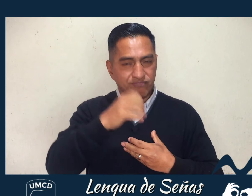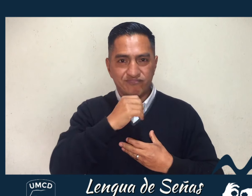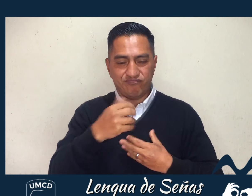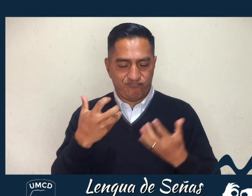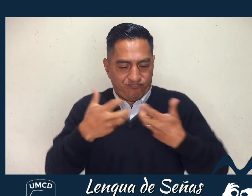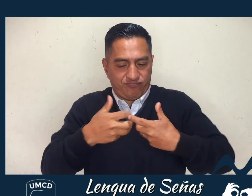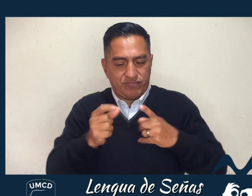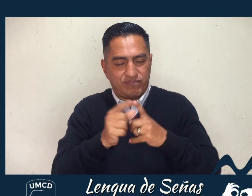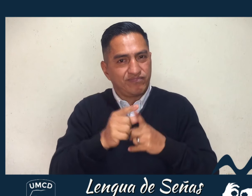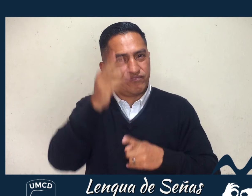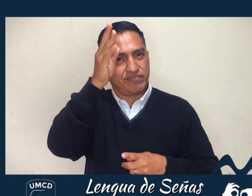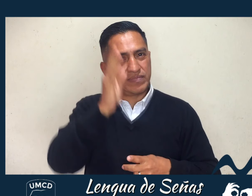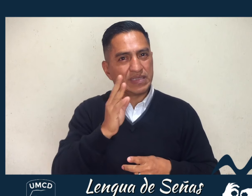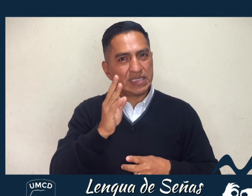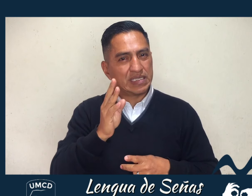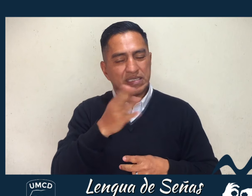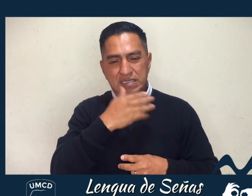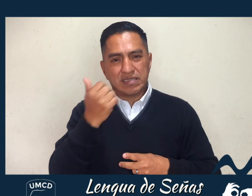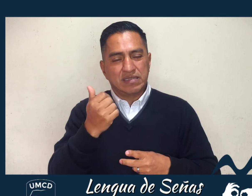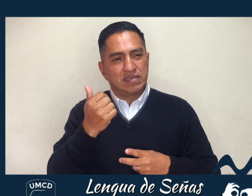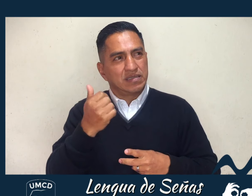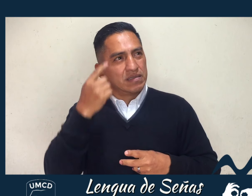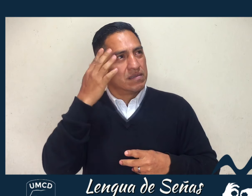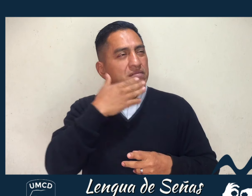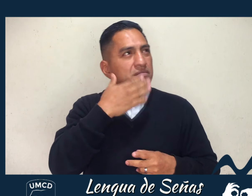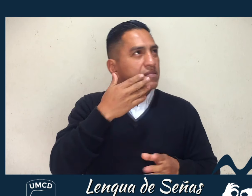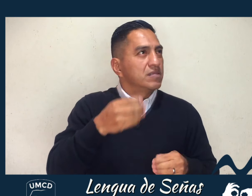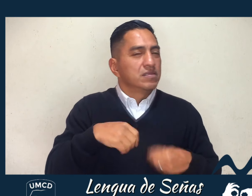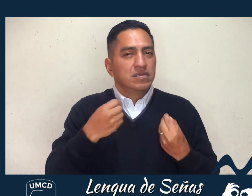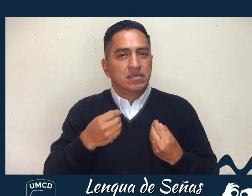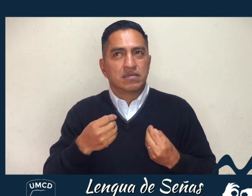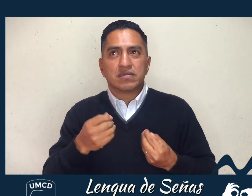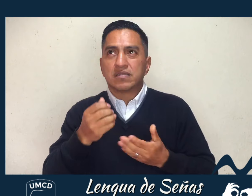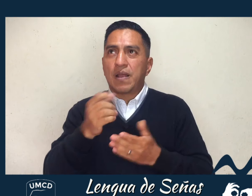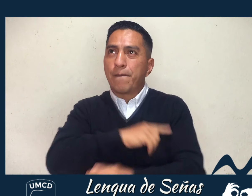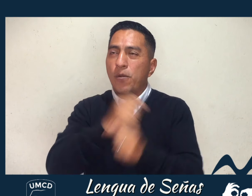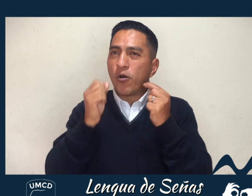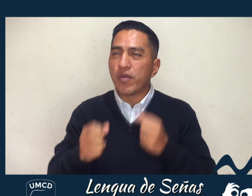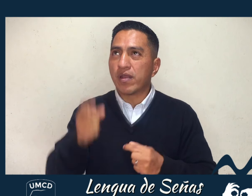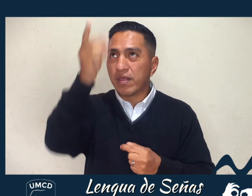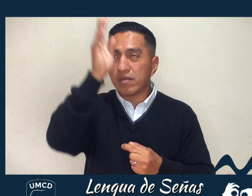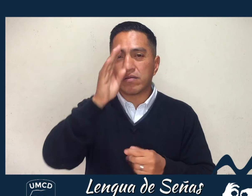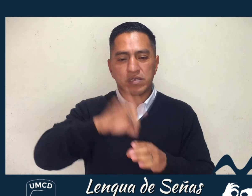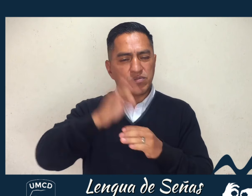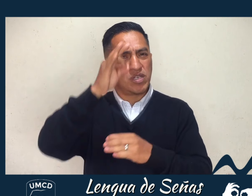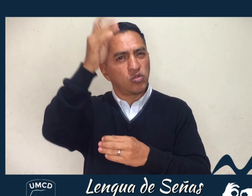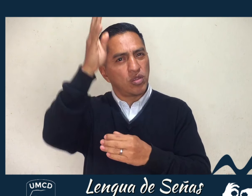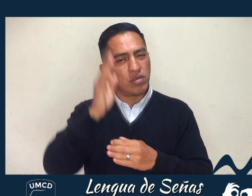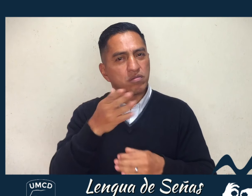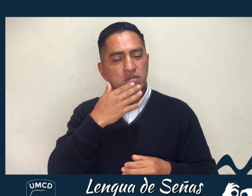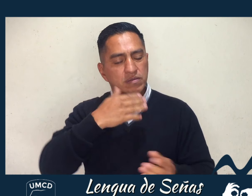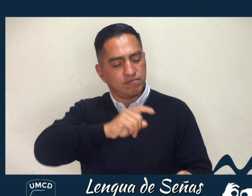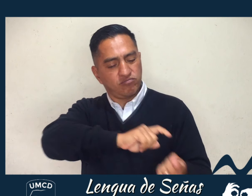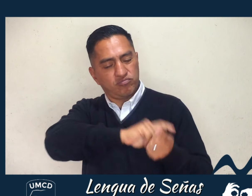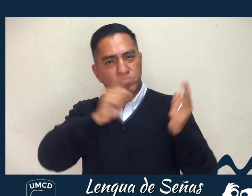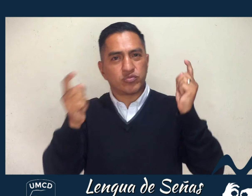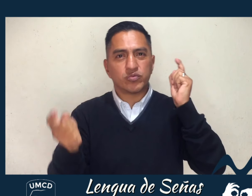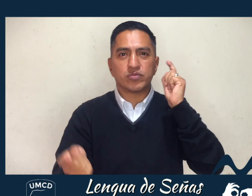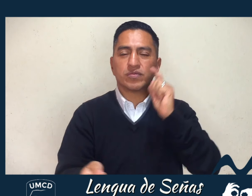a la palabra de Dios, para que podamos, a través de la ayuda del Espíritu de Dios, del poder del Espíritu de Dios,